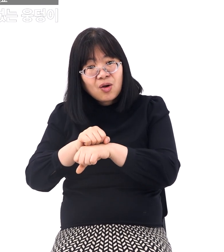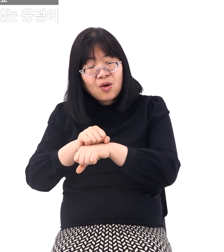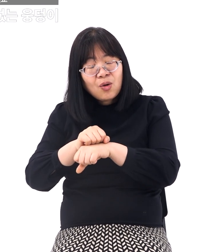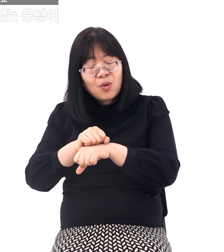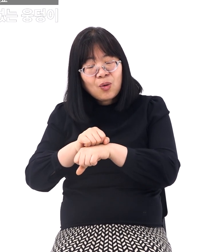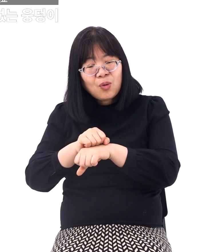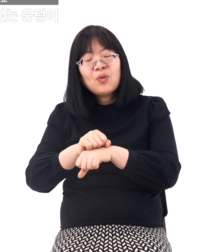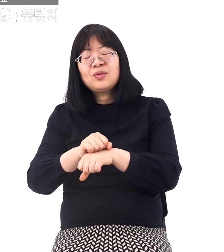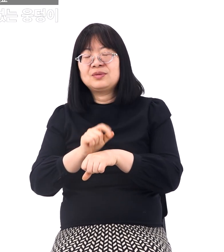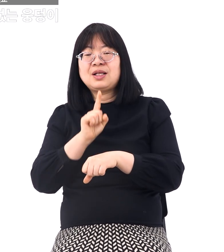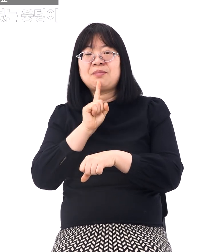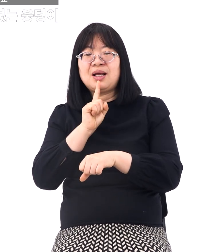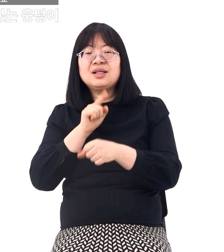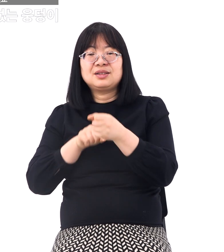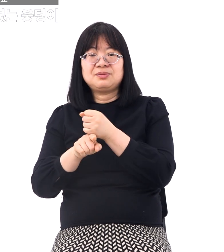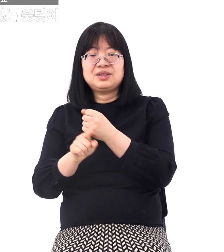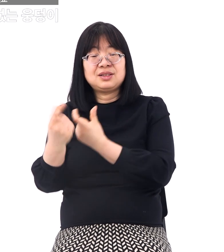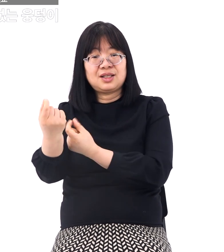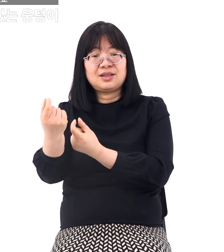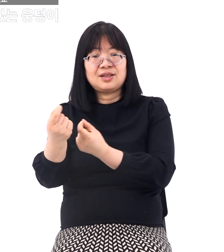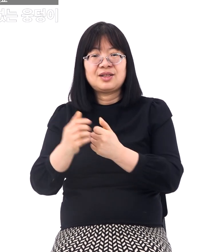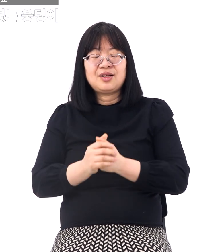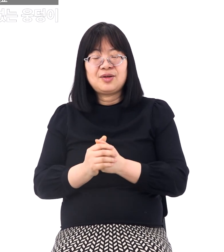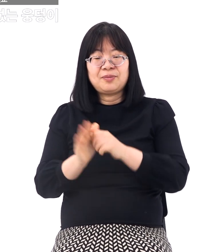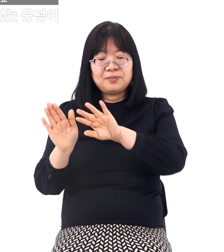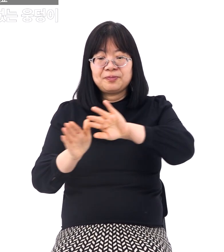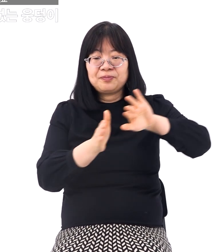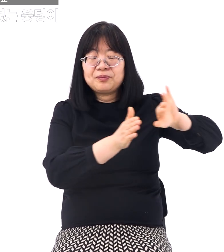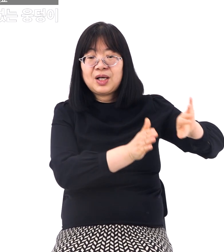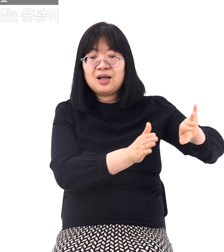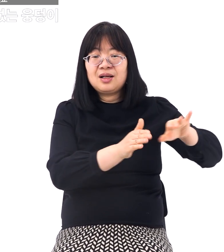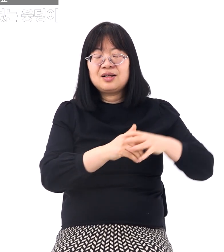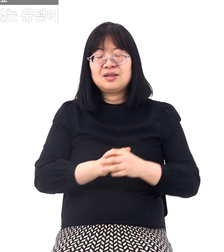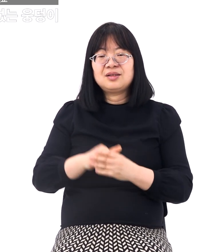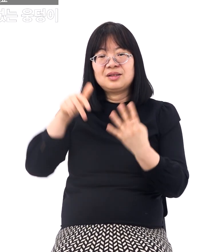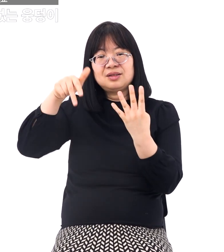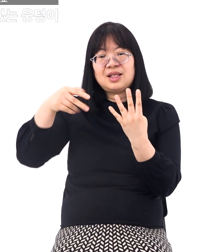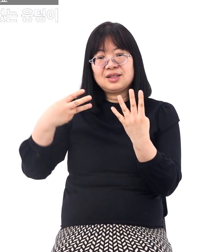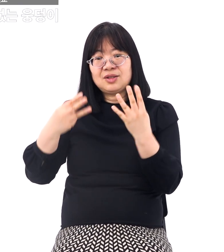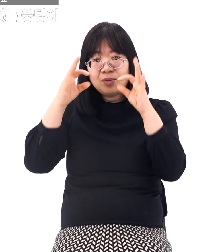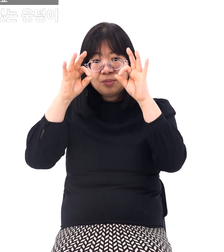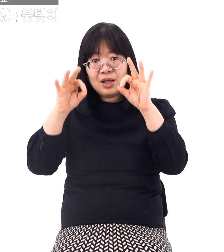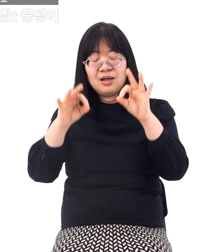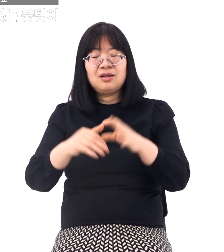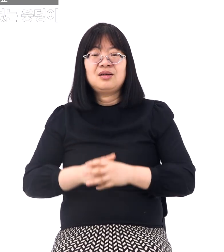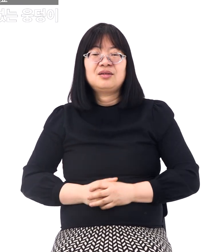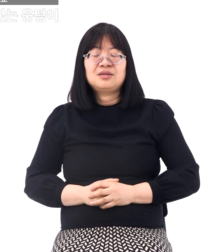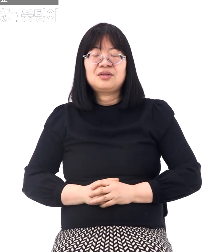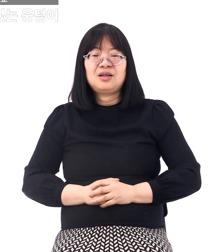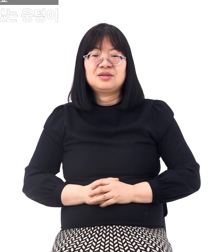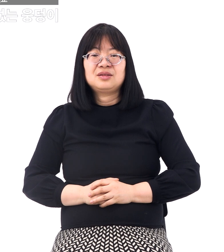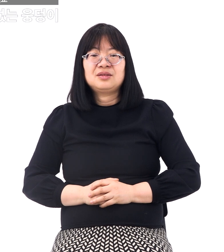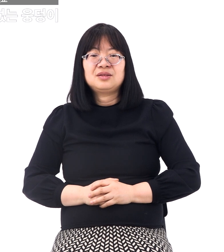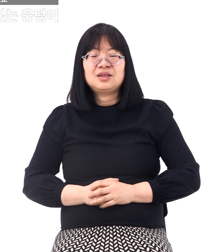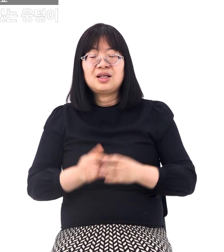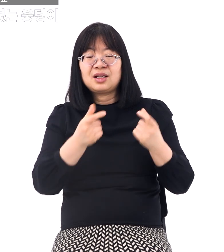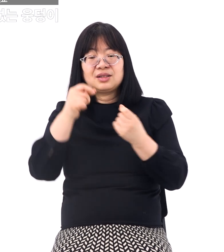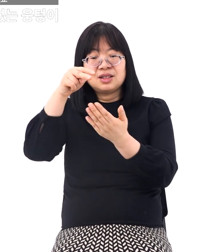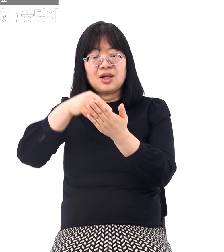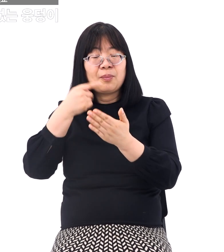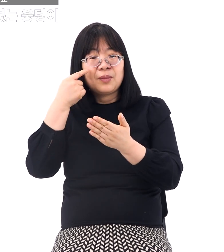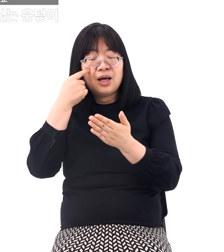얘기예요. 그런데 이제 여기 반전이 벌어집니다. 반전. 4절 보시면 우리 한번 같이